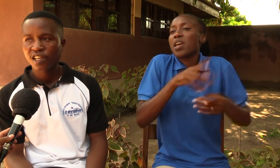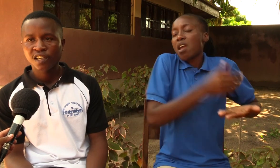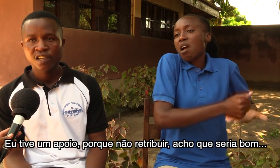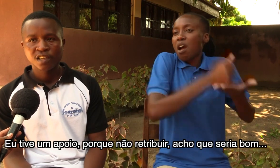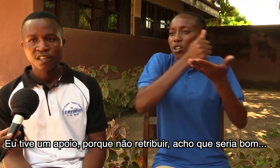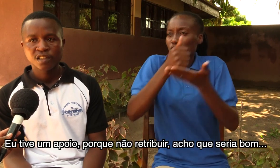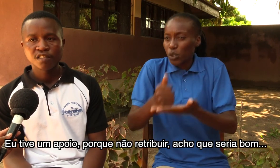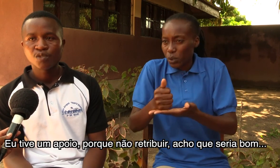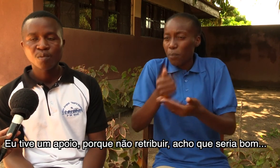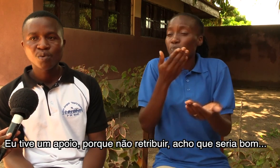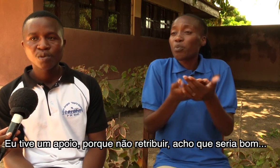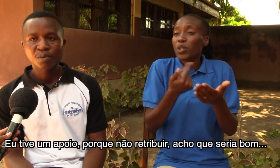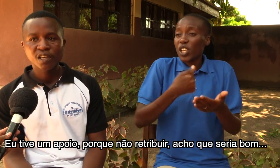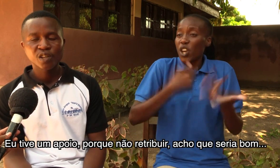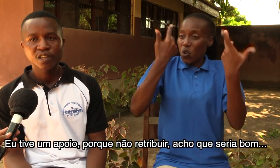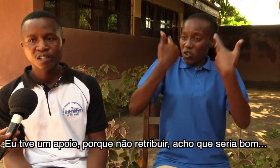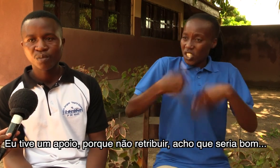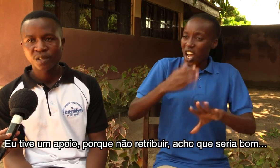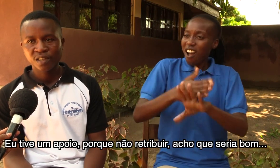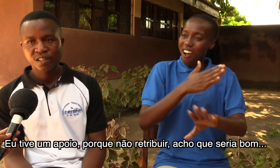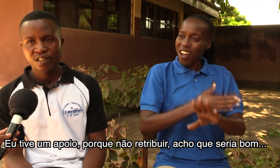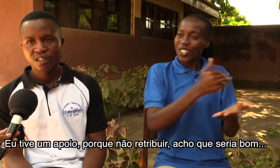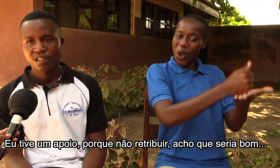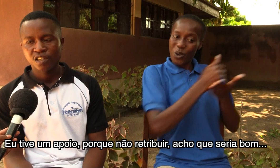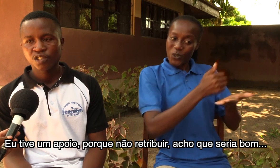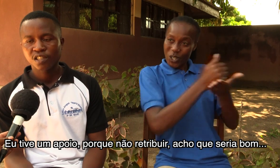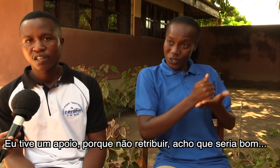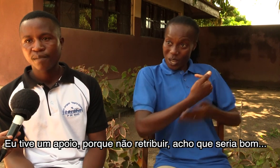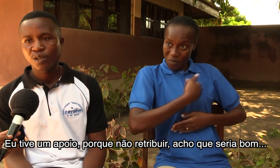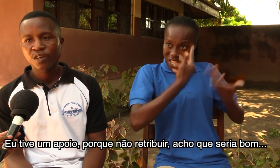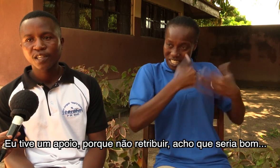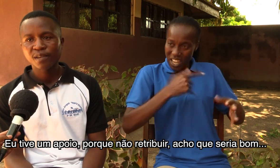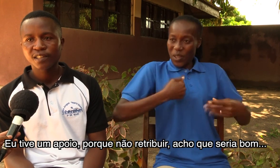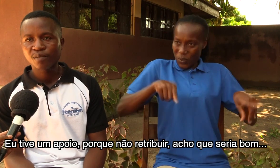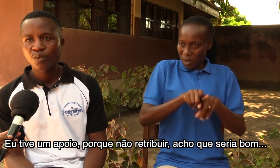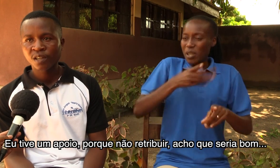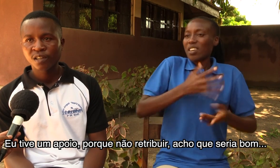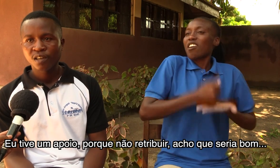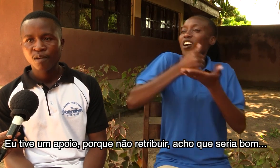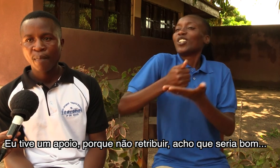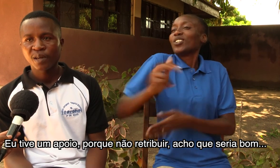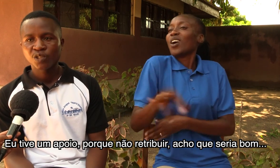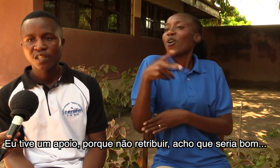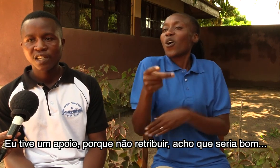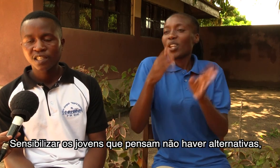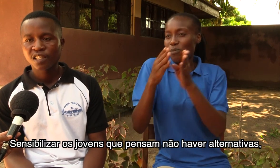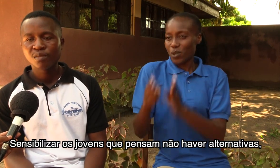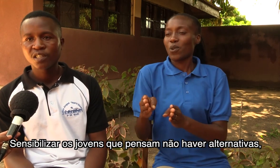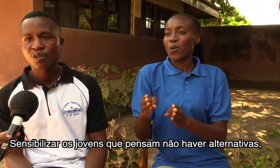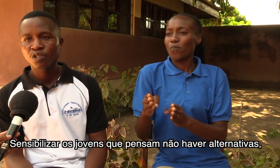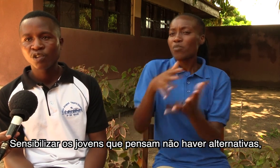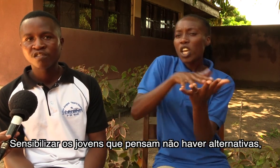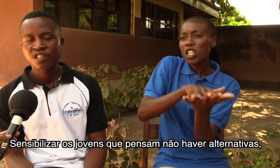porque eu já tive um apoio, por que não retribuir? Acho que seria melhor também retribuir para ajudar,